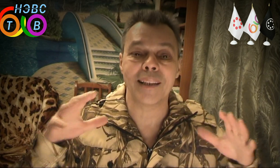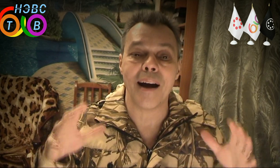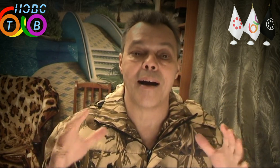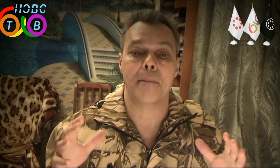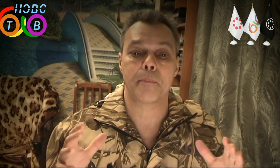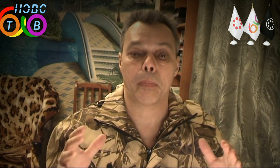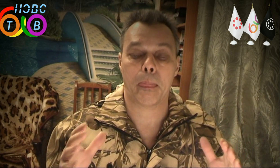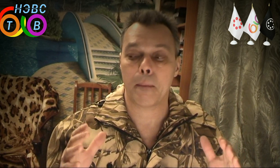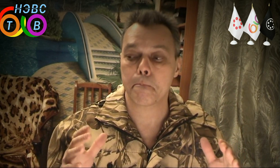когда